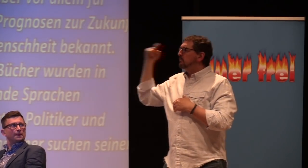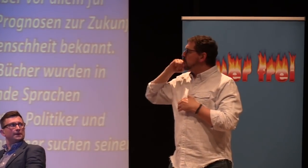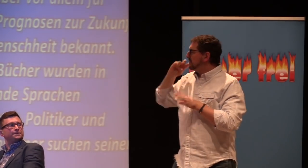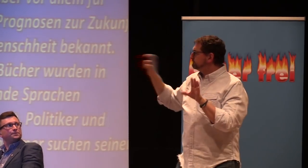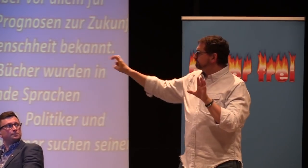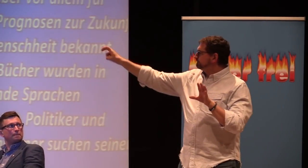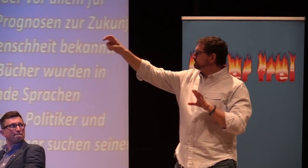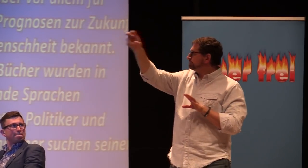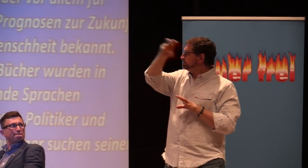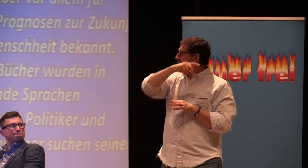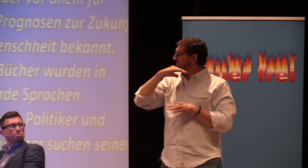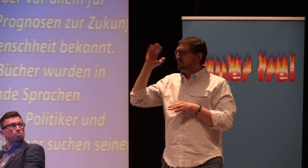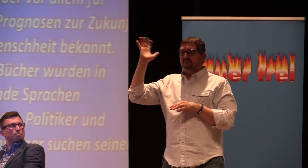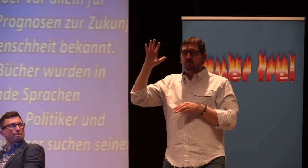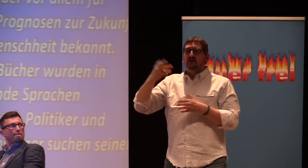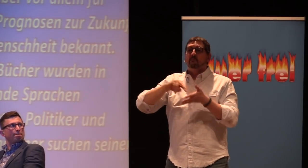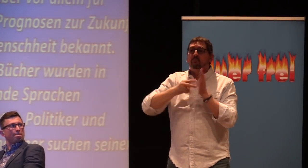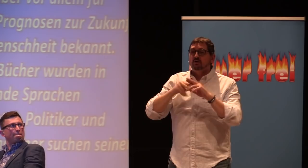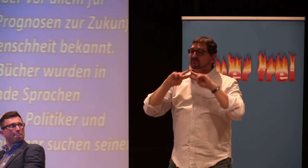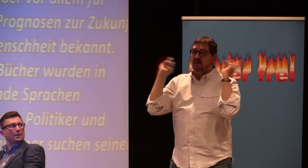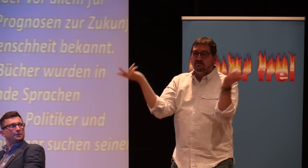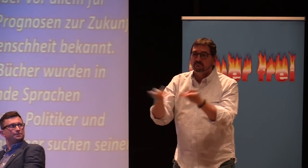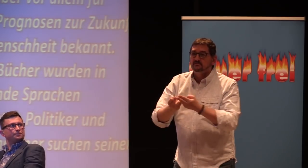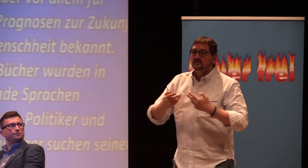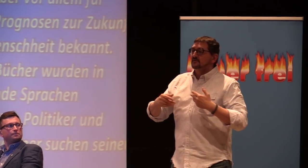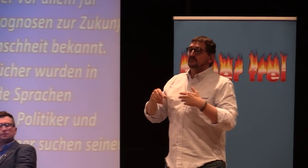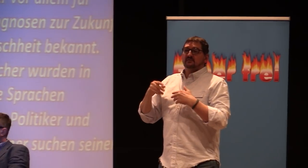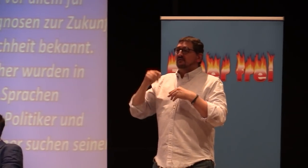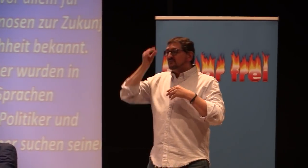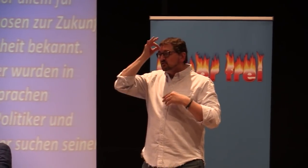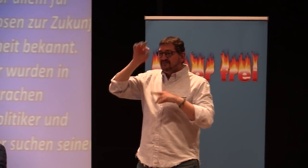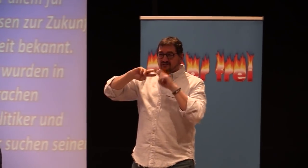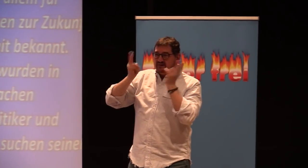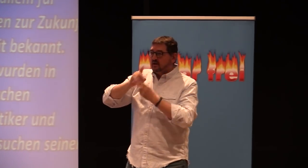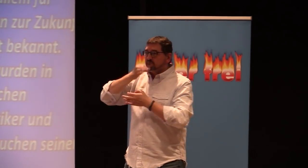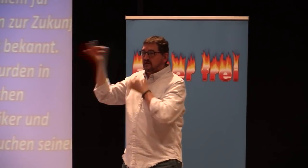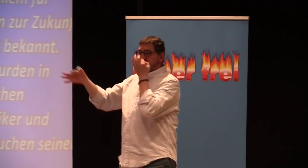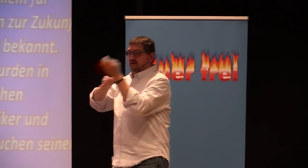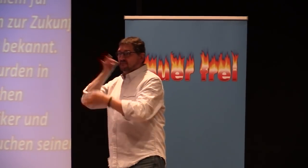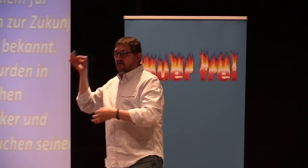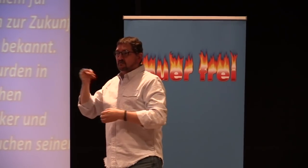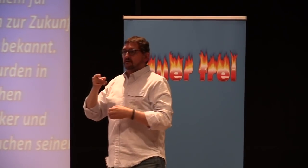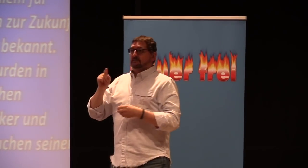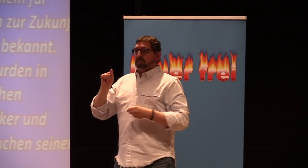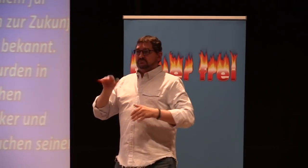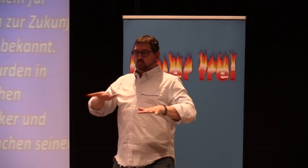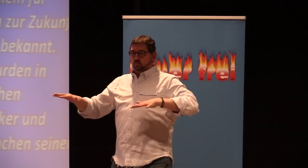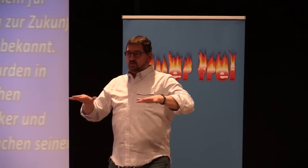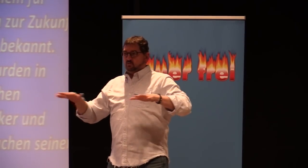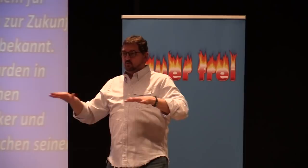Das ist ein Mann aus Israel, Yuval Noah Harari, ist ein